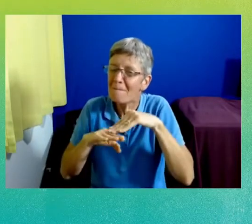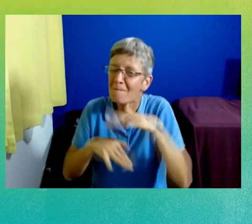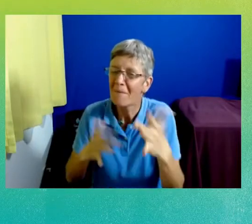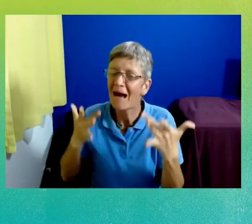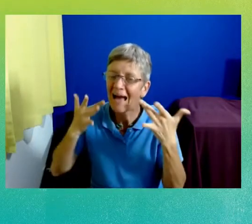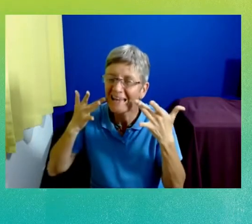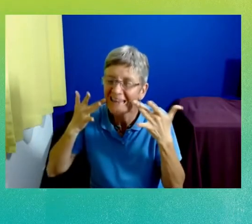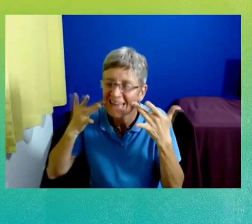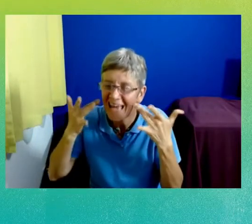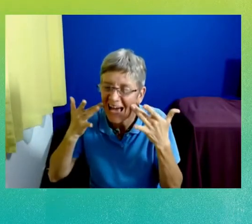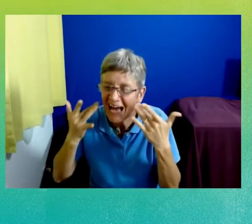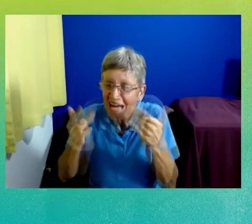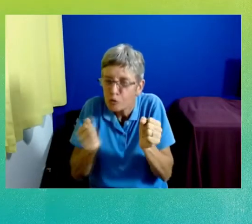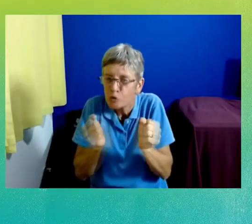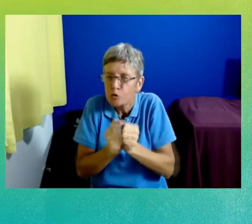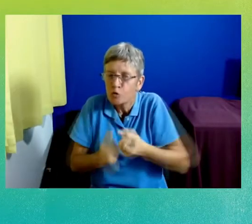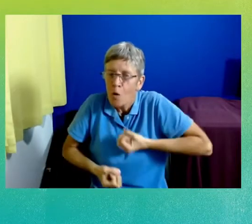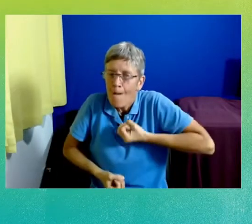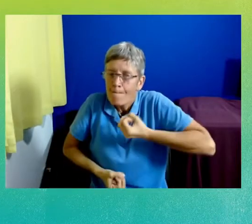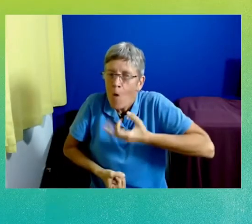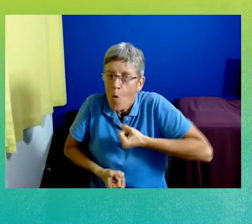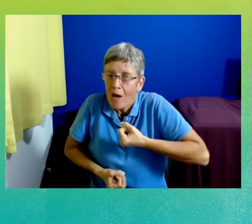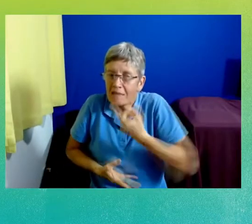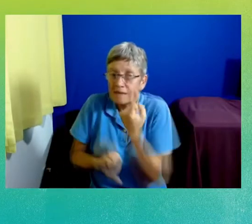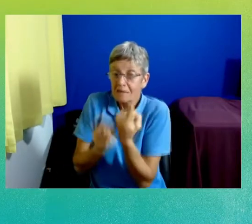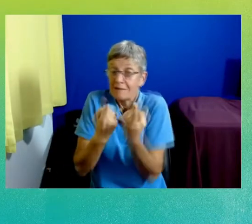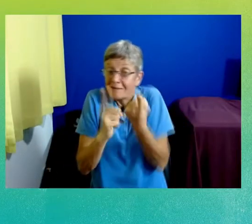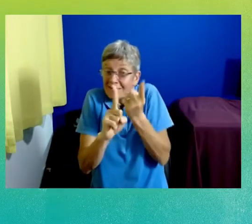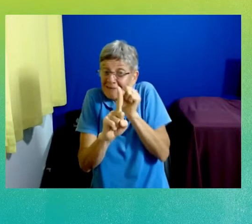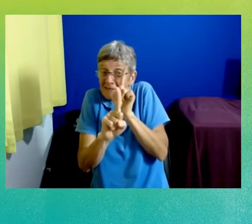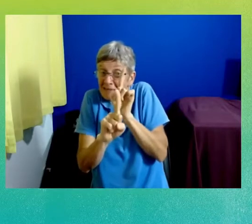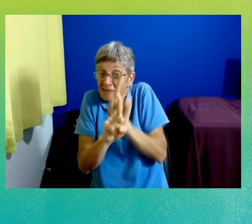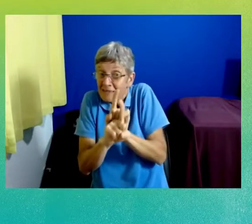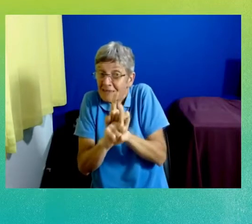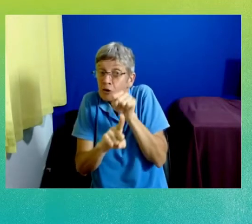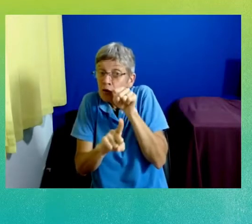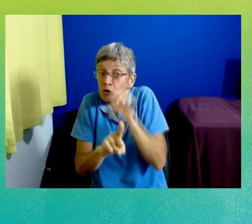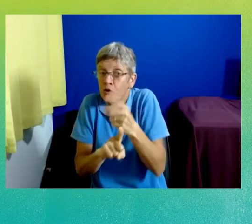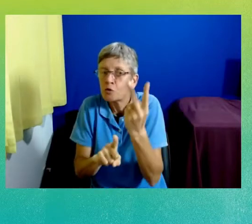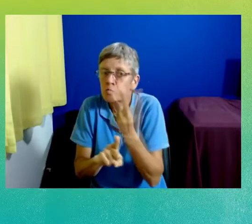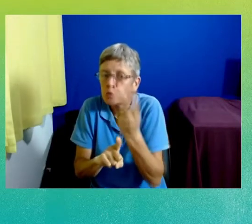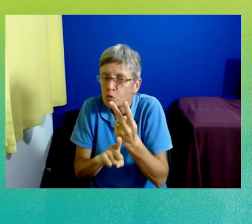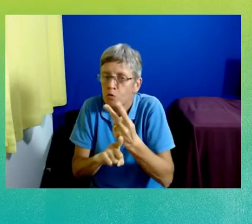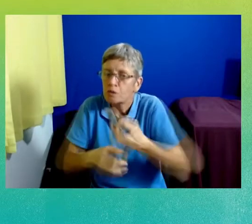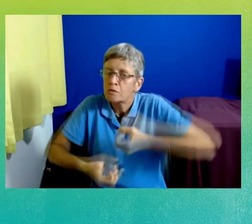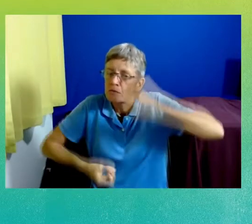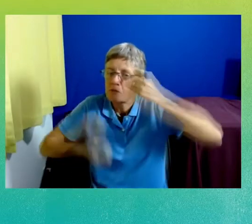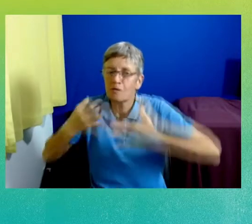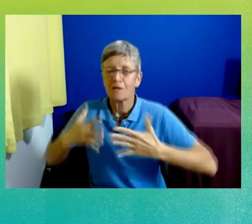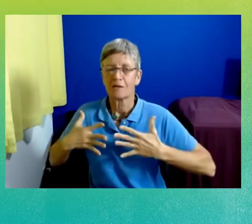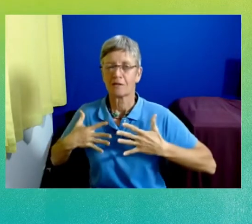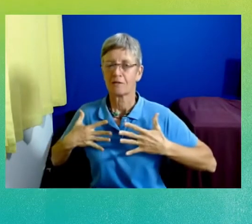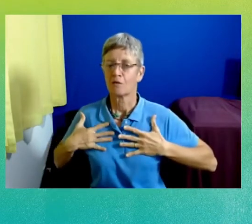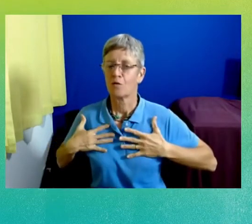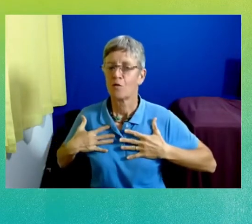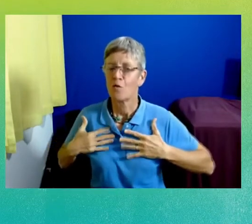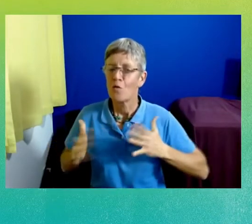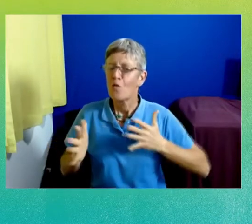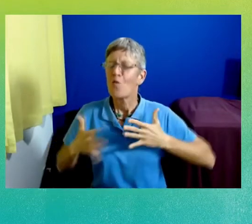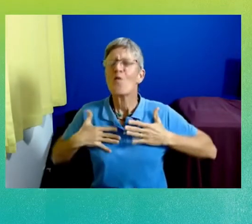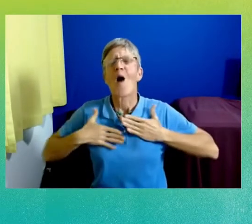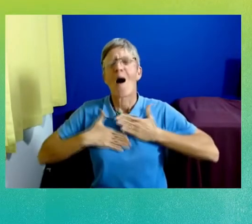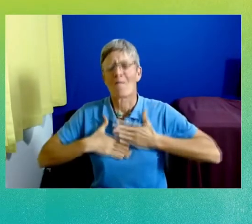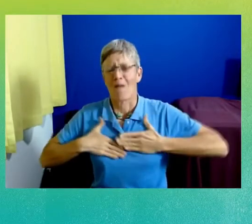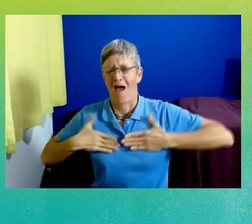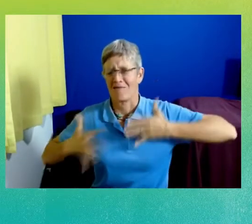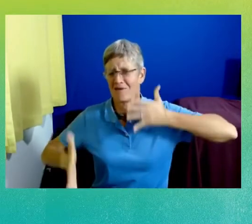Porque ele é um teatro, que ele faz ali uma poesia junto com um teatro. E essas